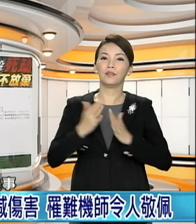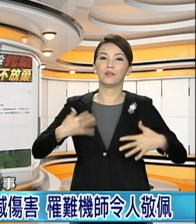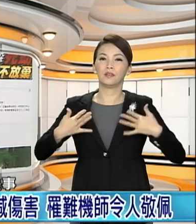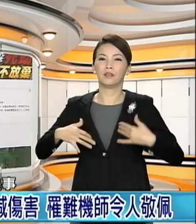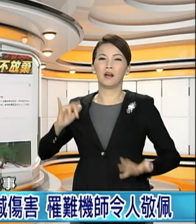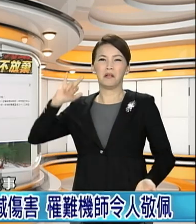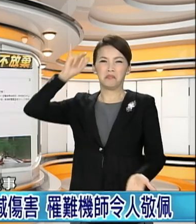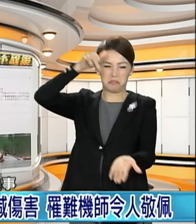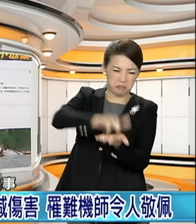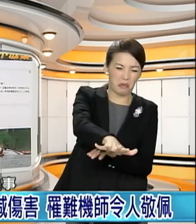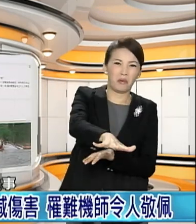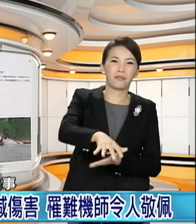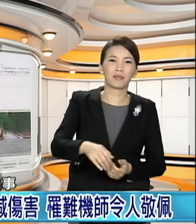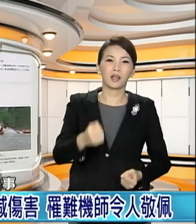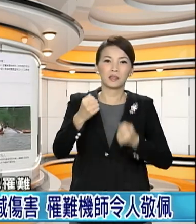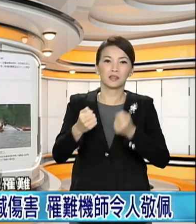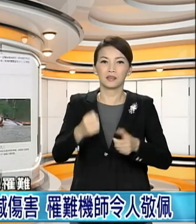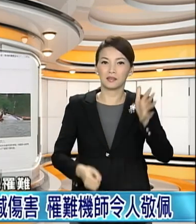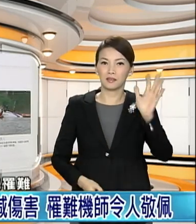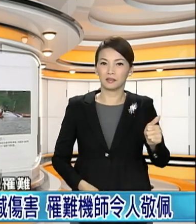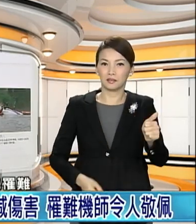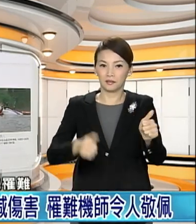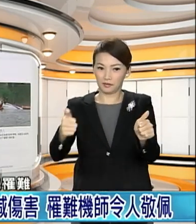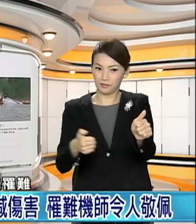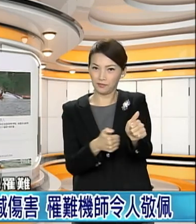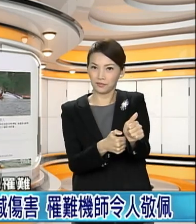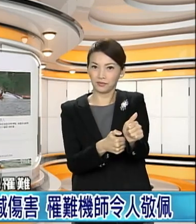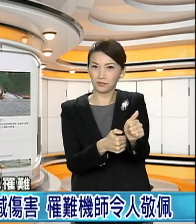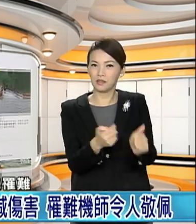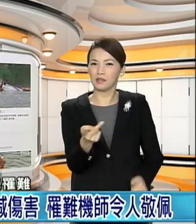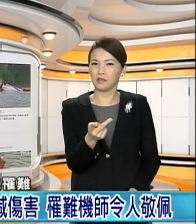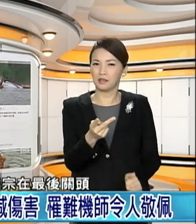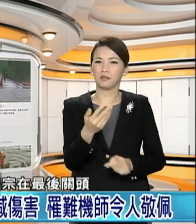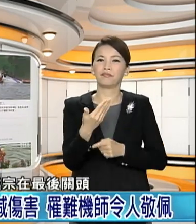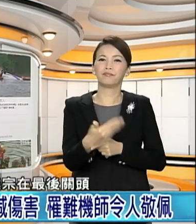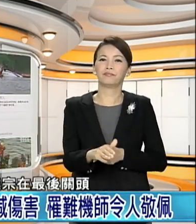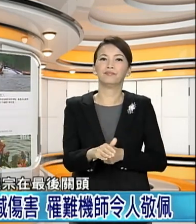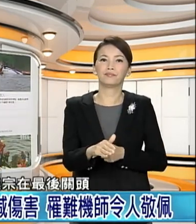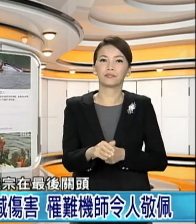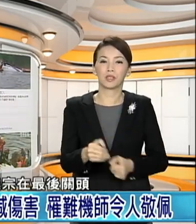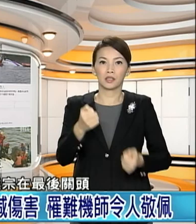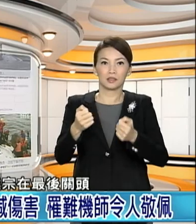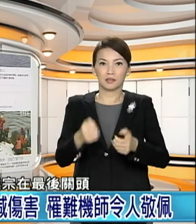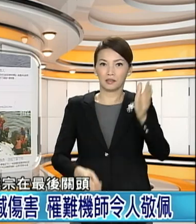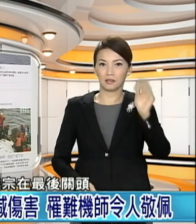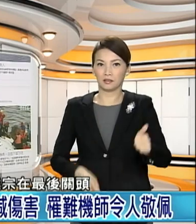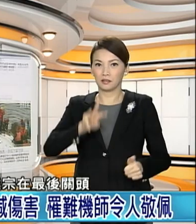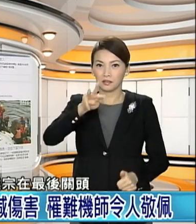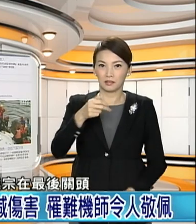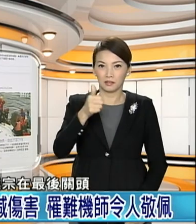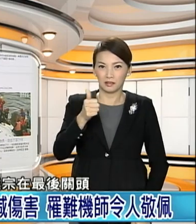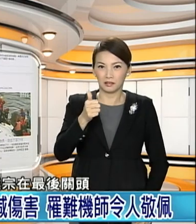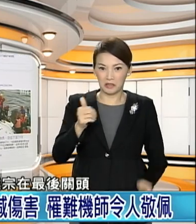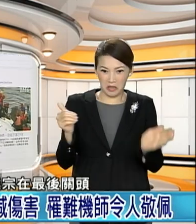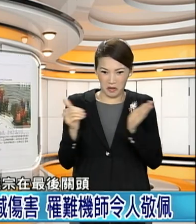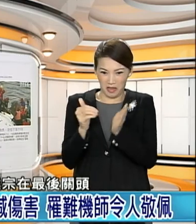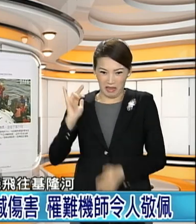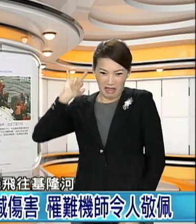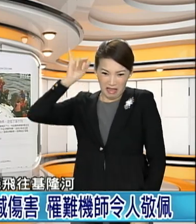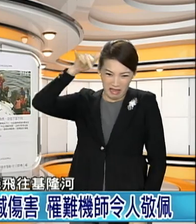复兴航空失事，正副驾驶也罹难。正驾驶廖建宗在最后关头努力